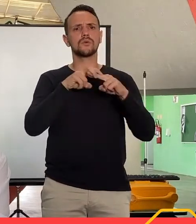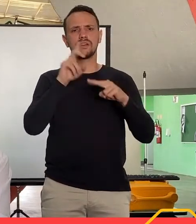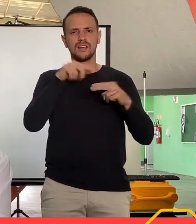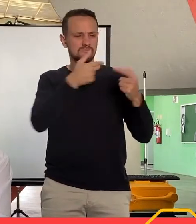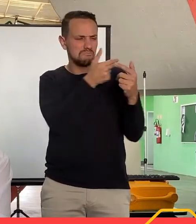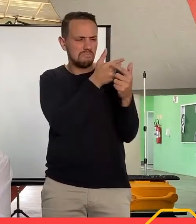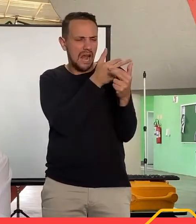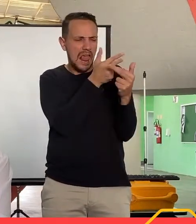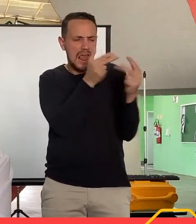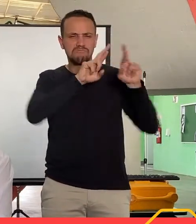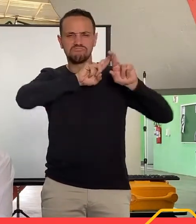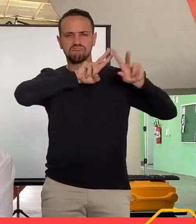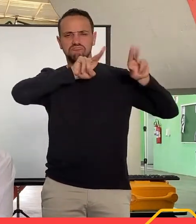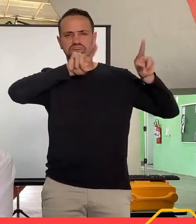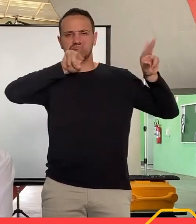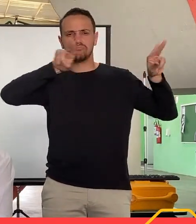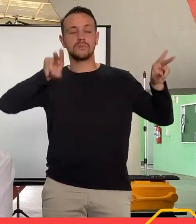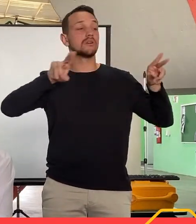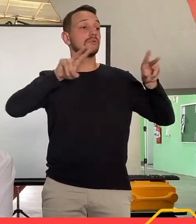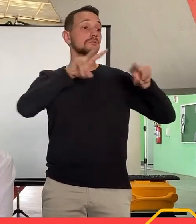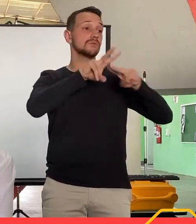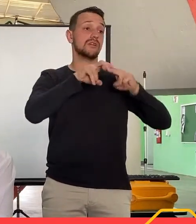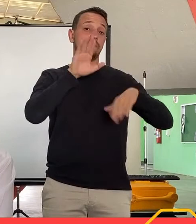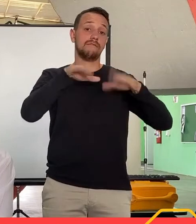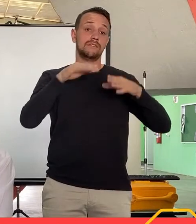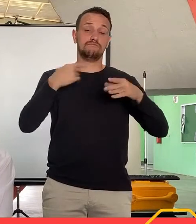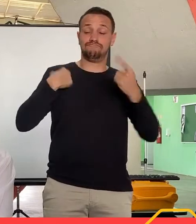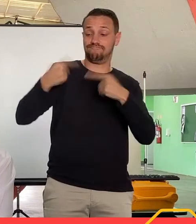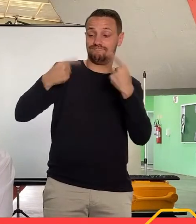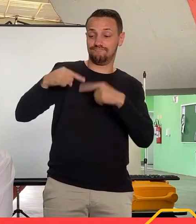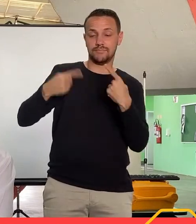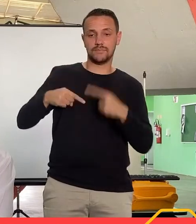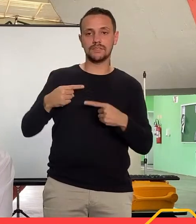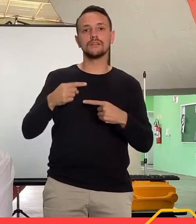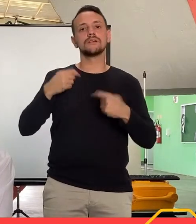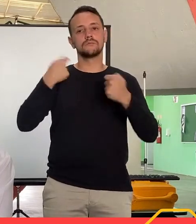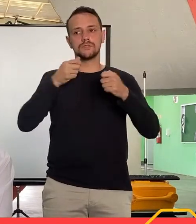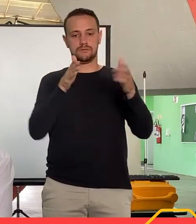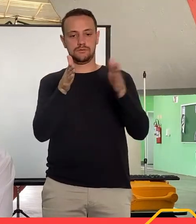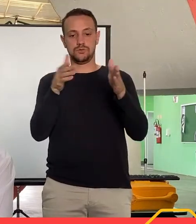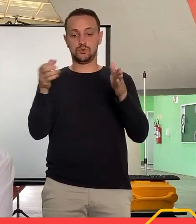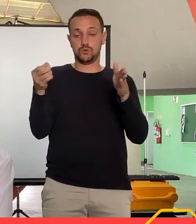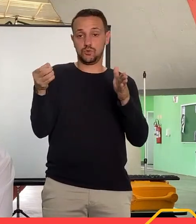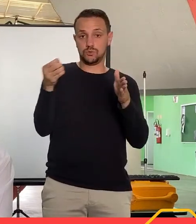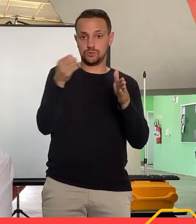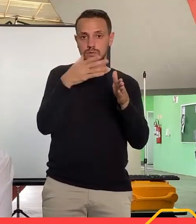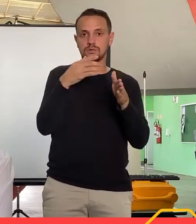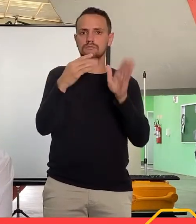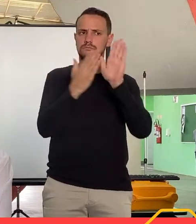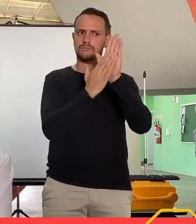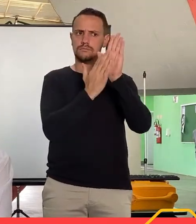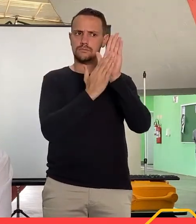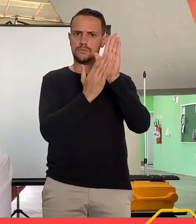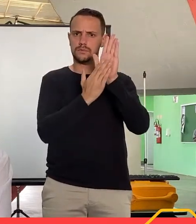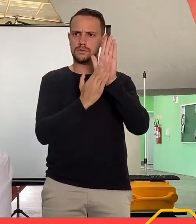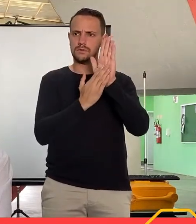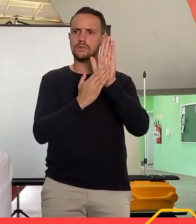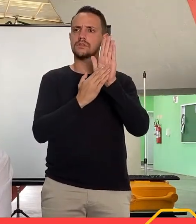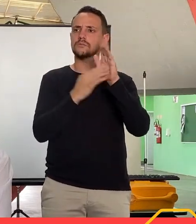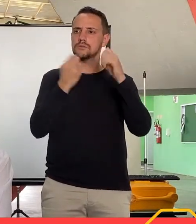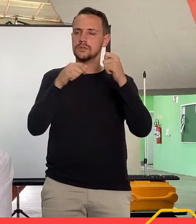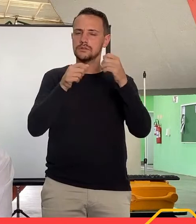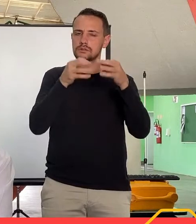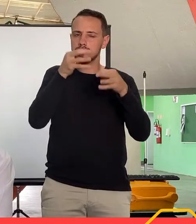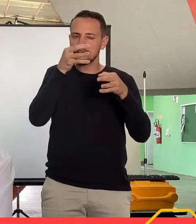politeísmo novo, porque essas esferas podem estar em conflitos. E a modernidade tem que estabelecer critérios para dirimir esses